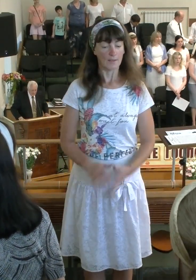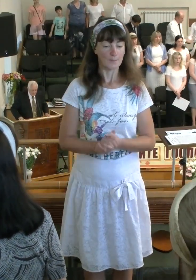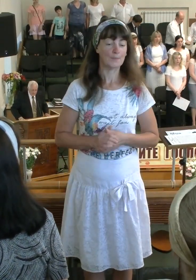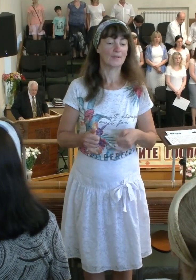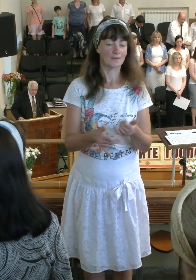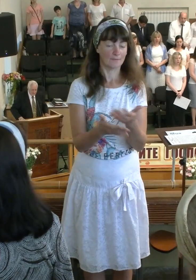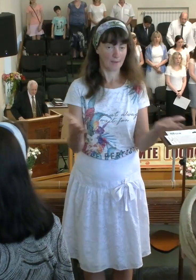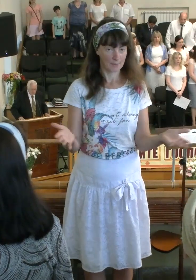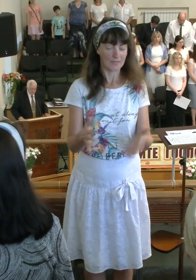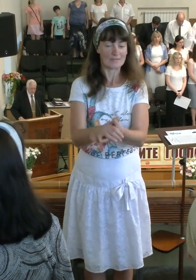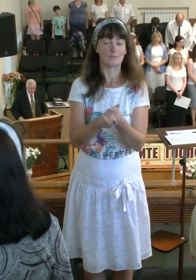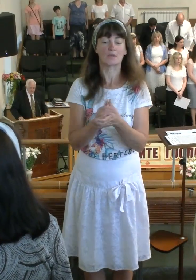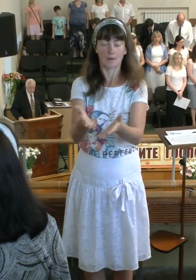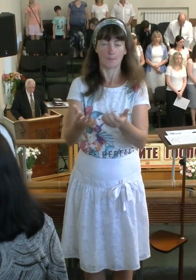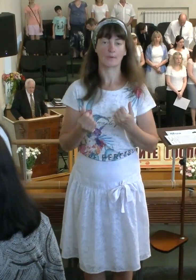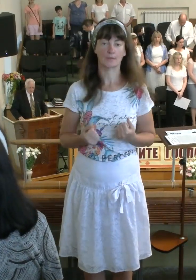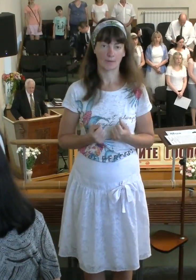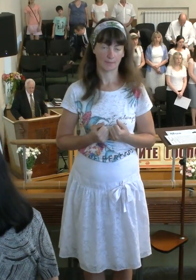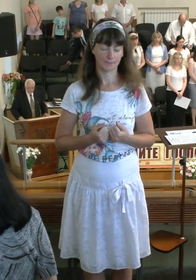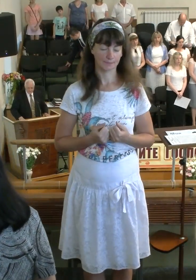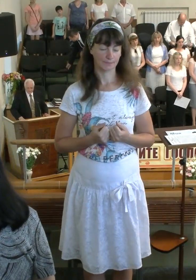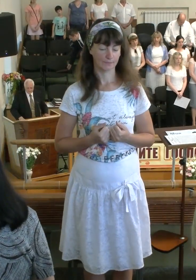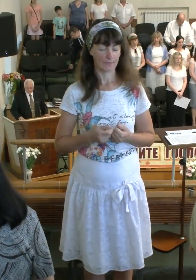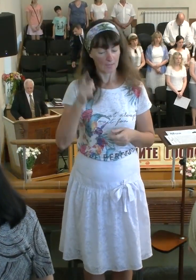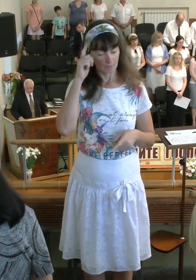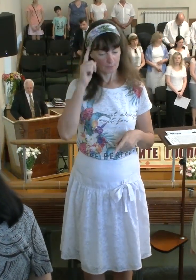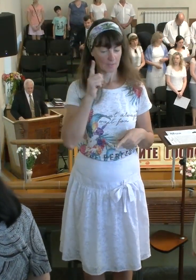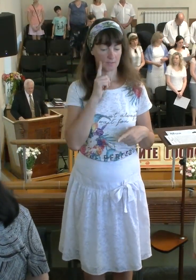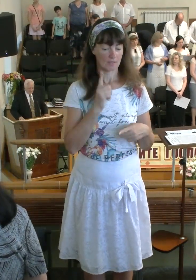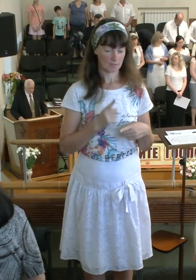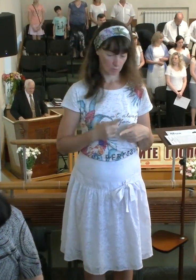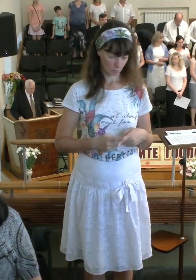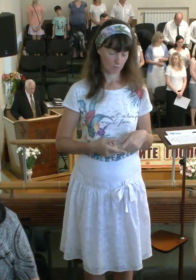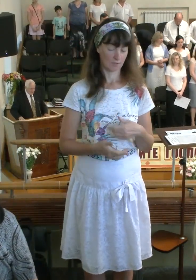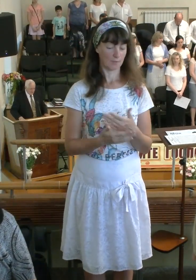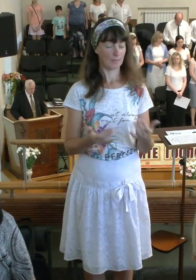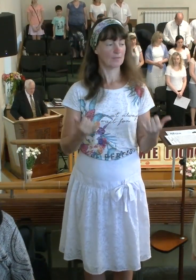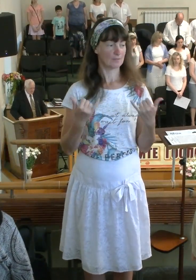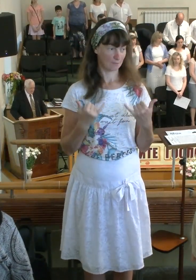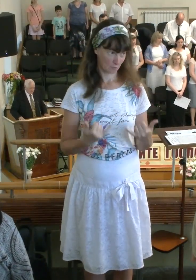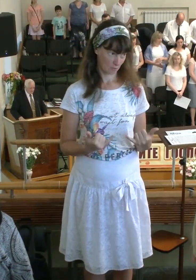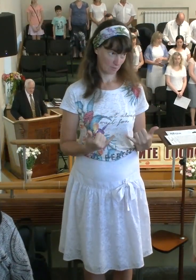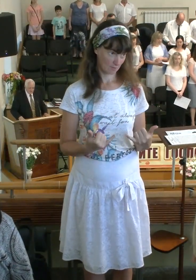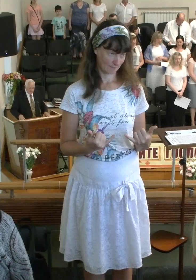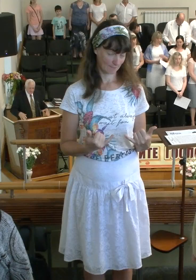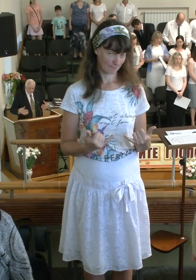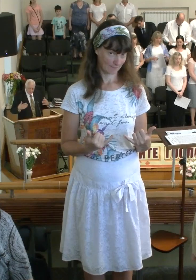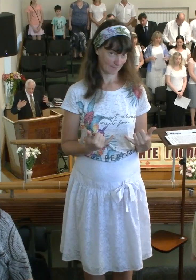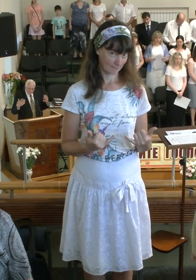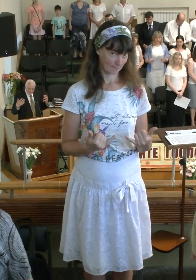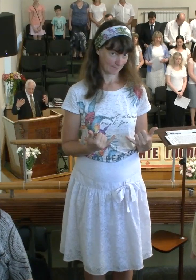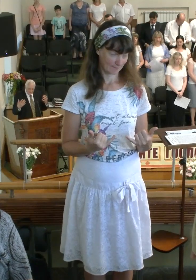Мир вам! Мир вам! Братья и сестры, мы сегодня